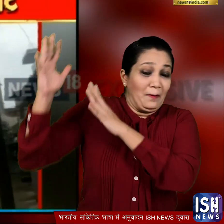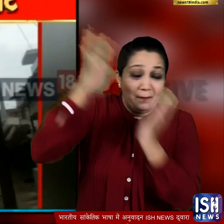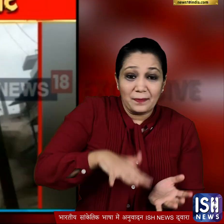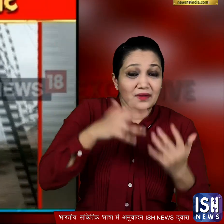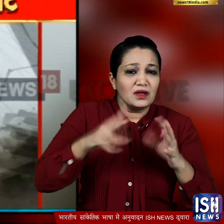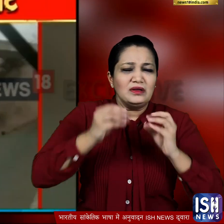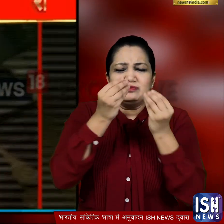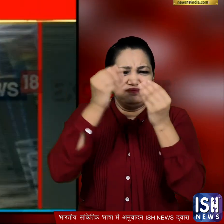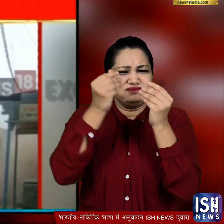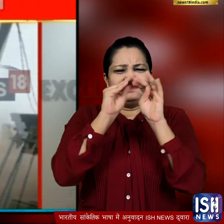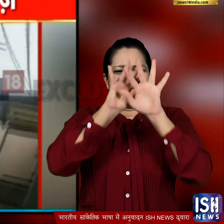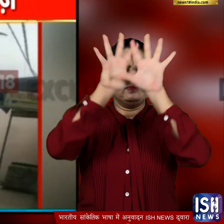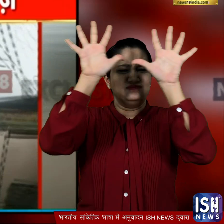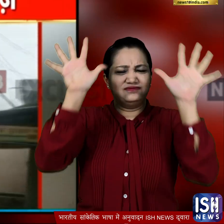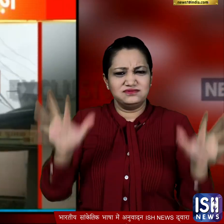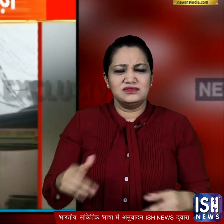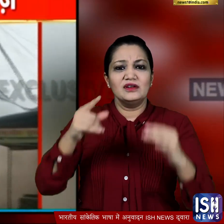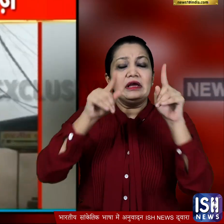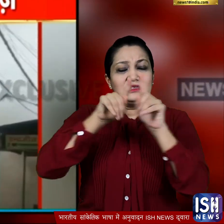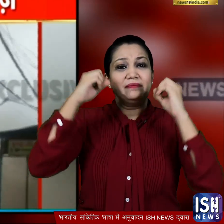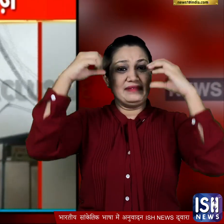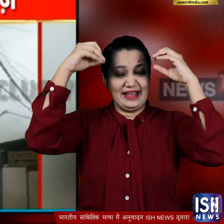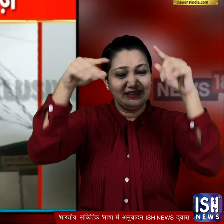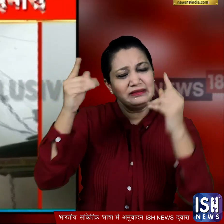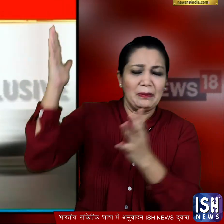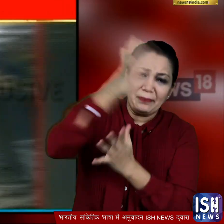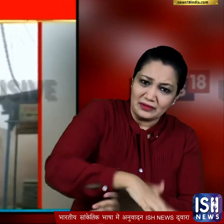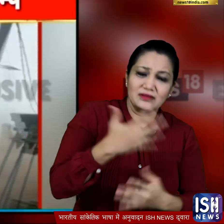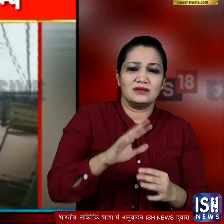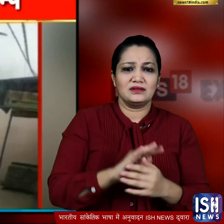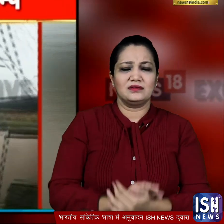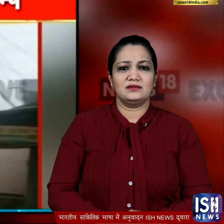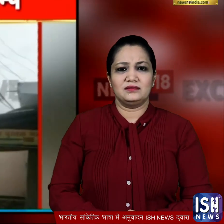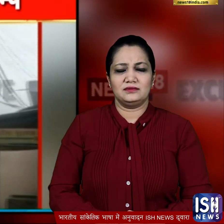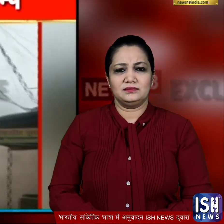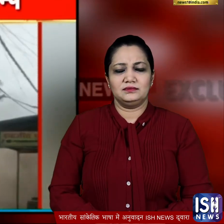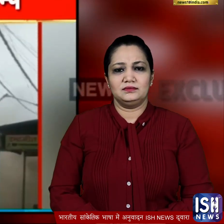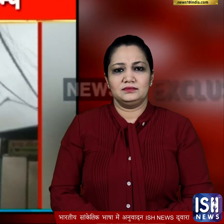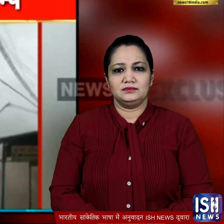मकान के गिरते ही वहां धूल का गुबार छा गया। बिजली के खंभों को भी नुकसान पहुंचा।